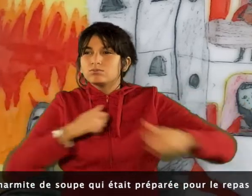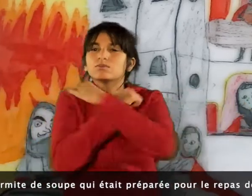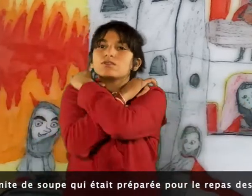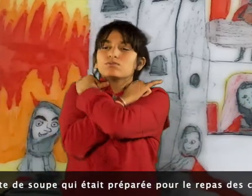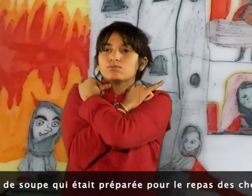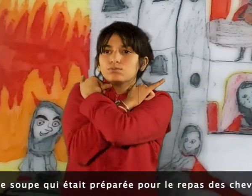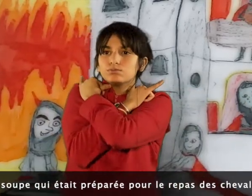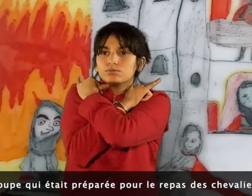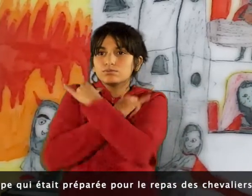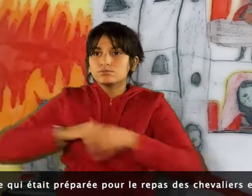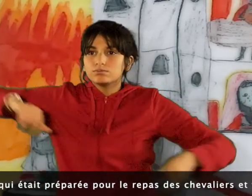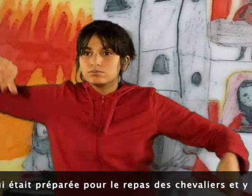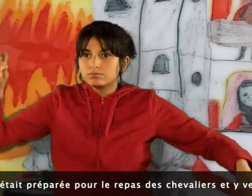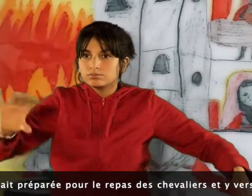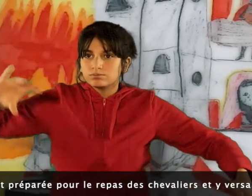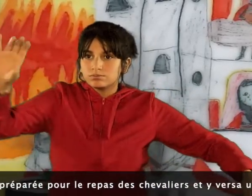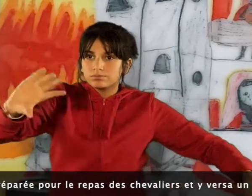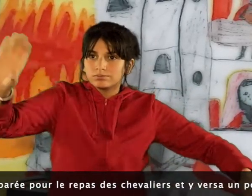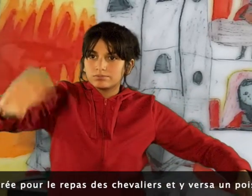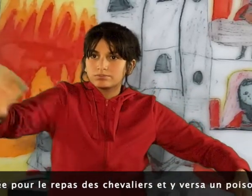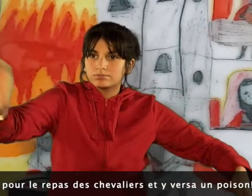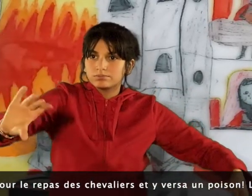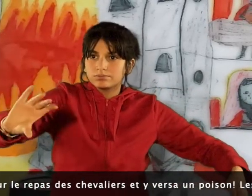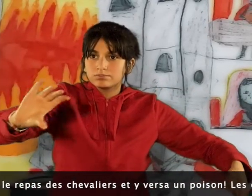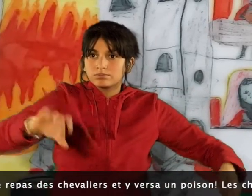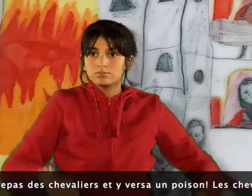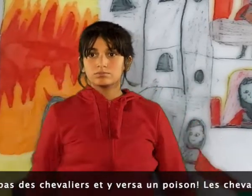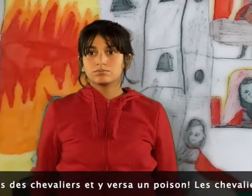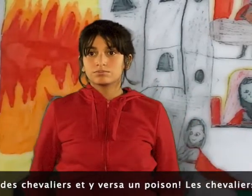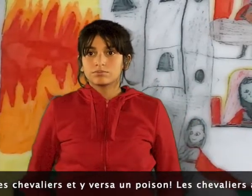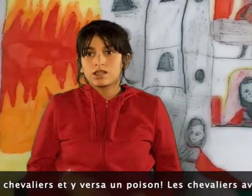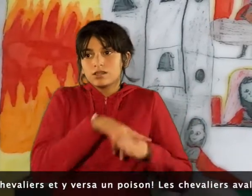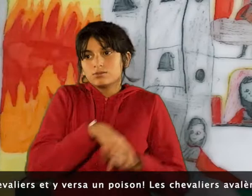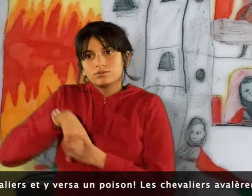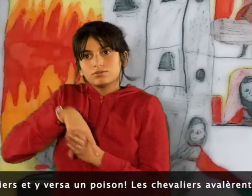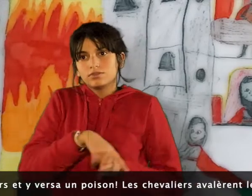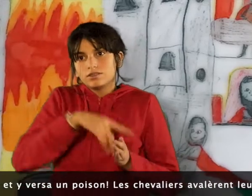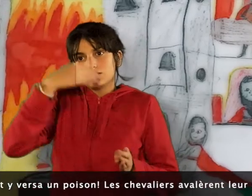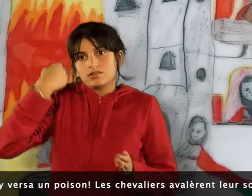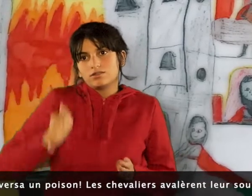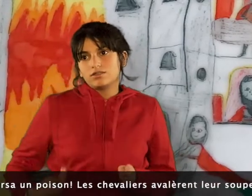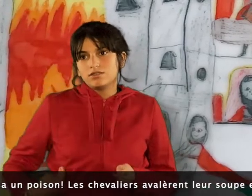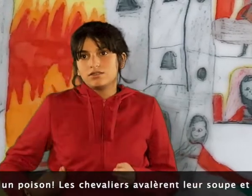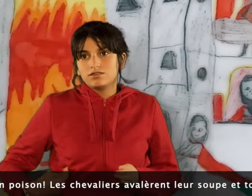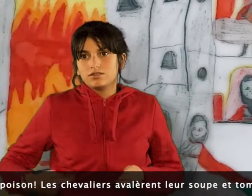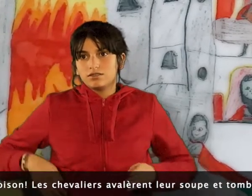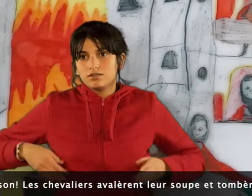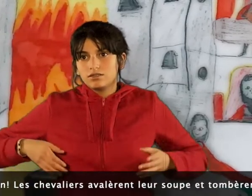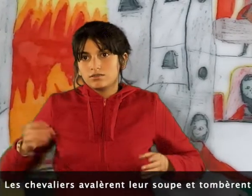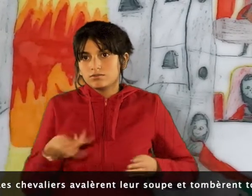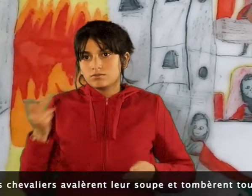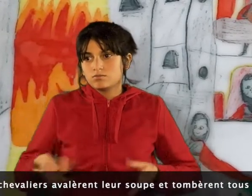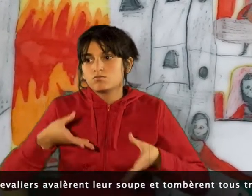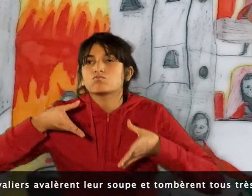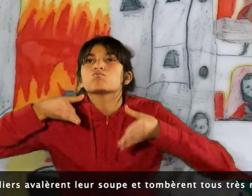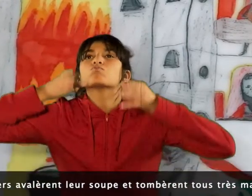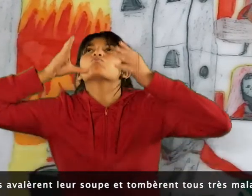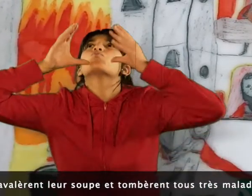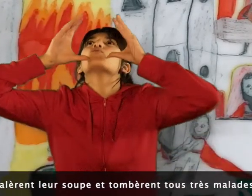soupe qui était préparée pour le repas des chevaliers et y versa un poison. Les chevaliers avalèrent leur soupe et